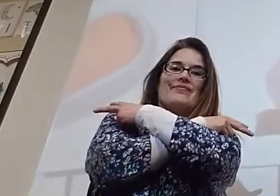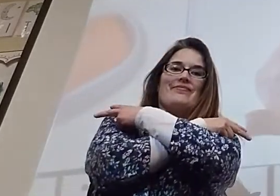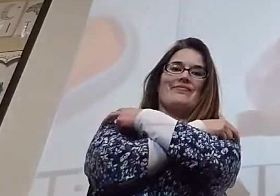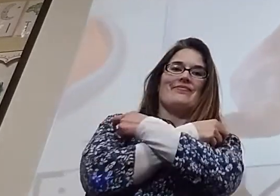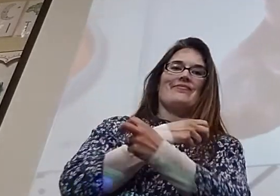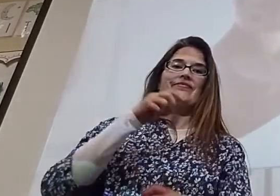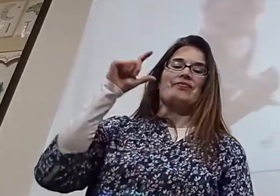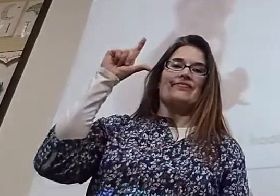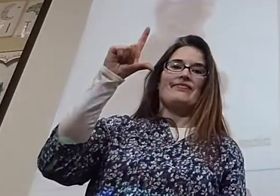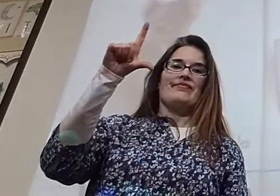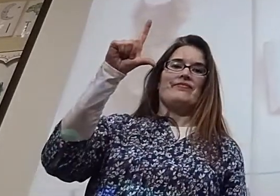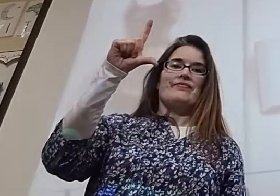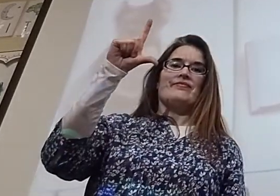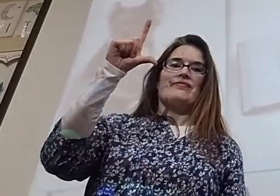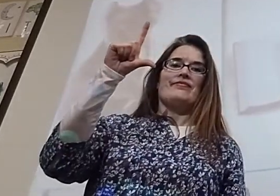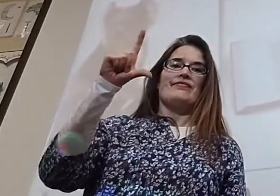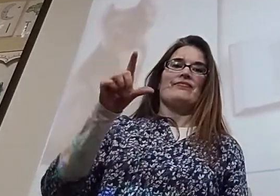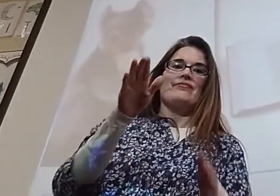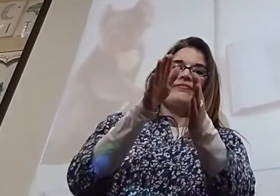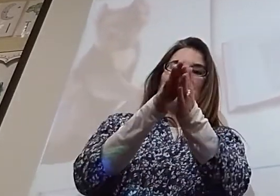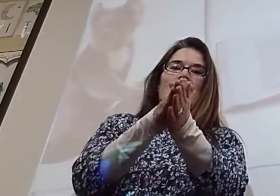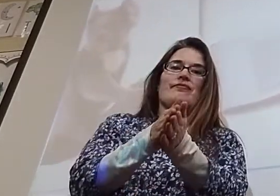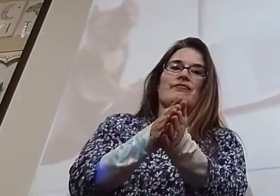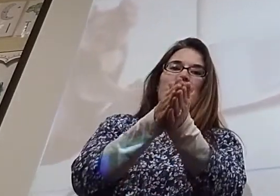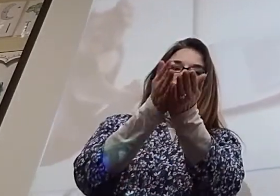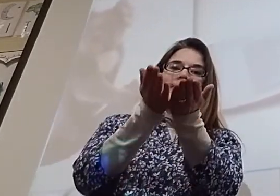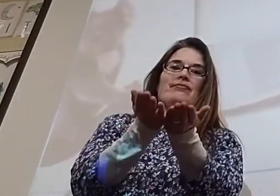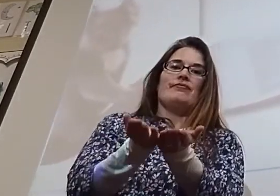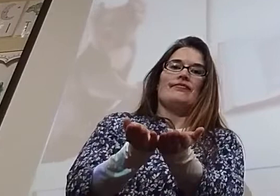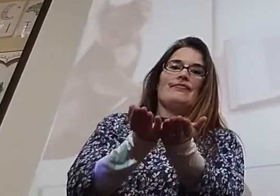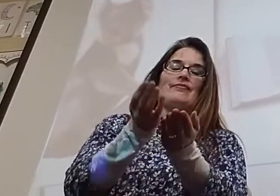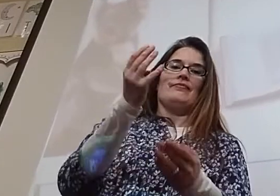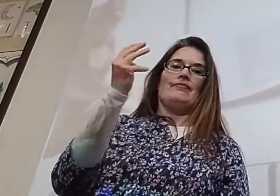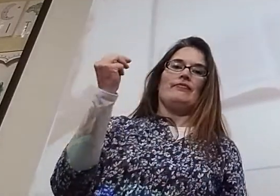koala, L, un libro, M,